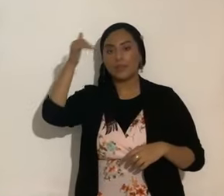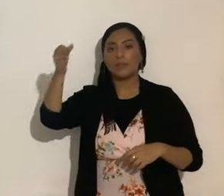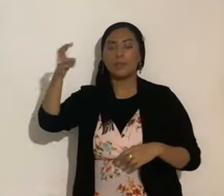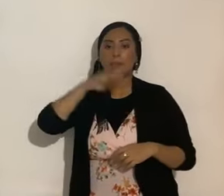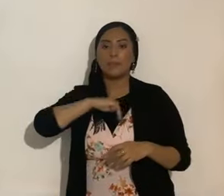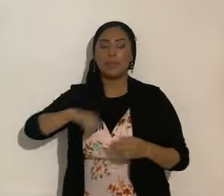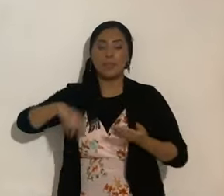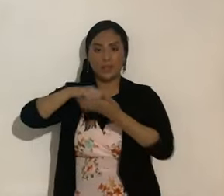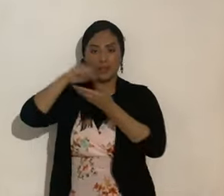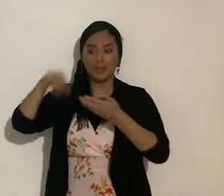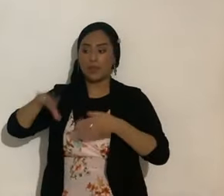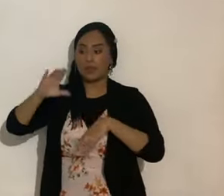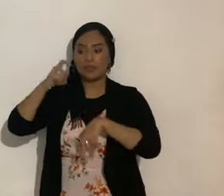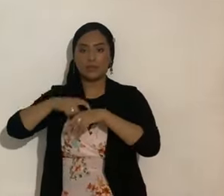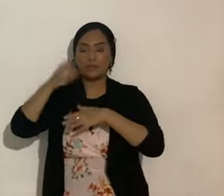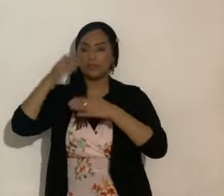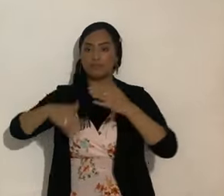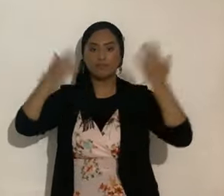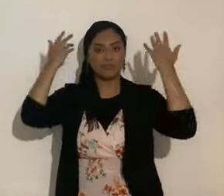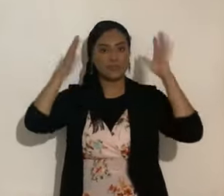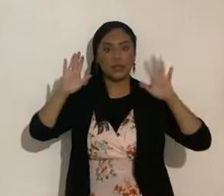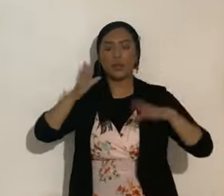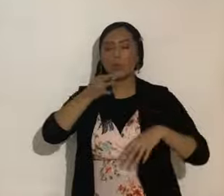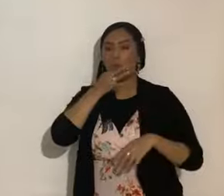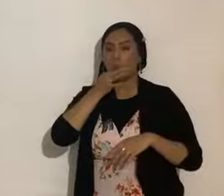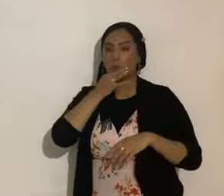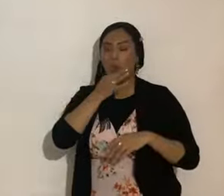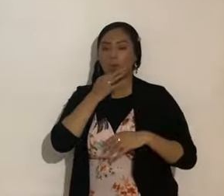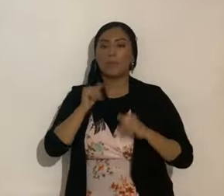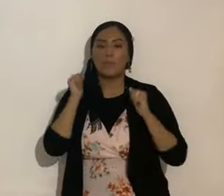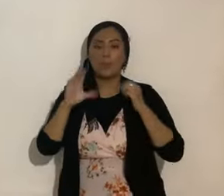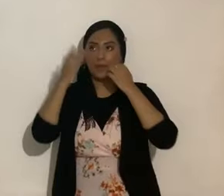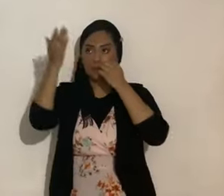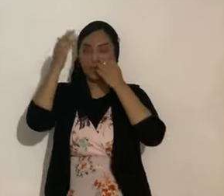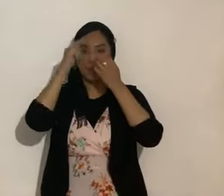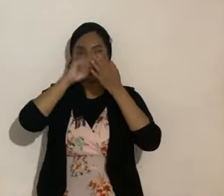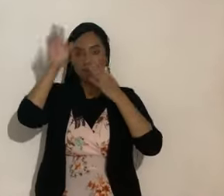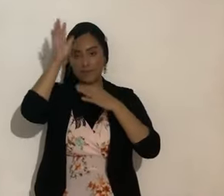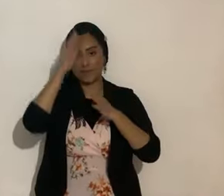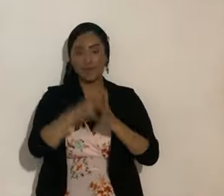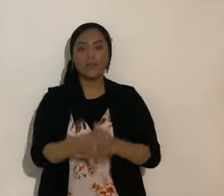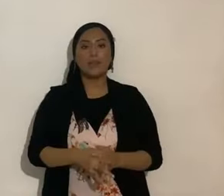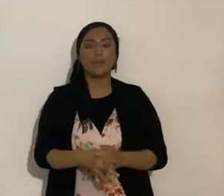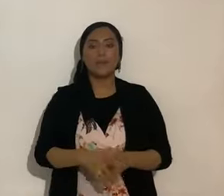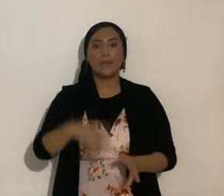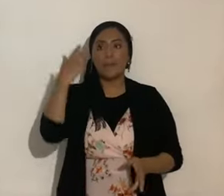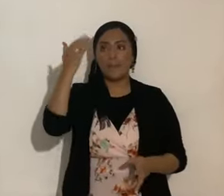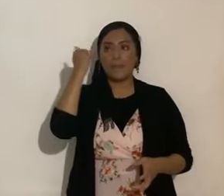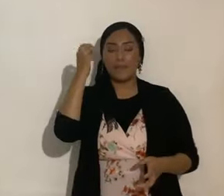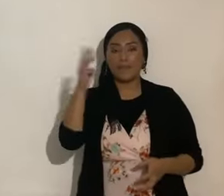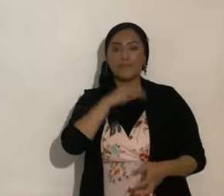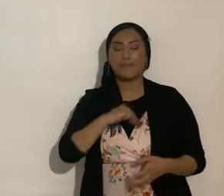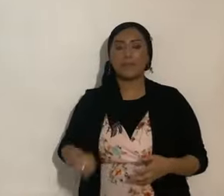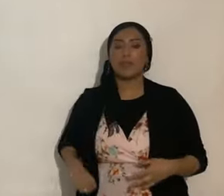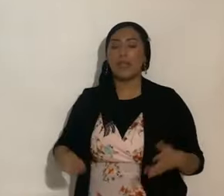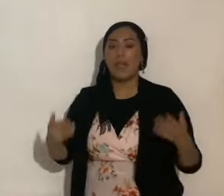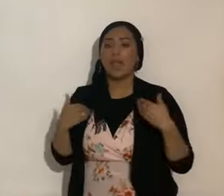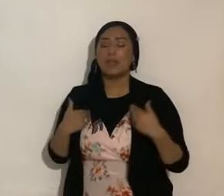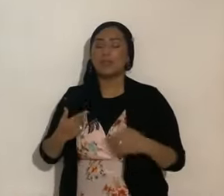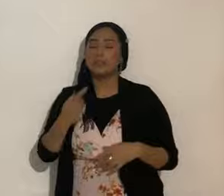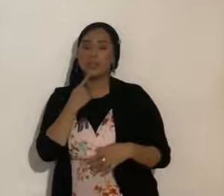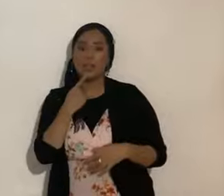le reprenda, pero su tiempo ya se le va a acabar. Aleluya, bendito es el Abacados. Entonces, Yahshua Mashiach había dicho que